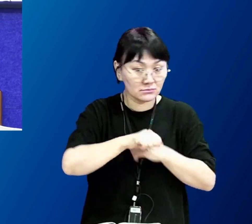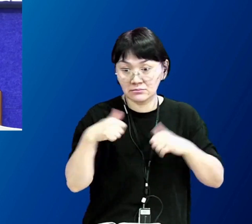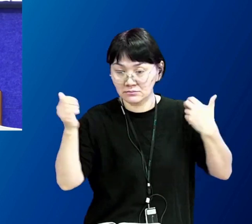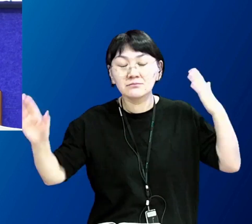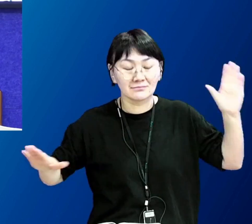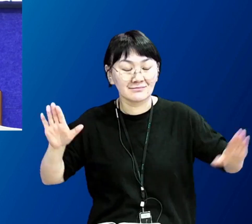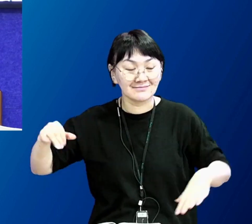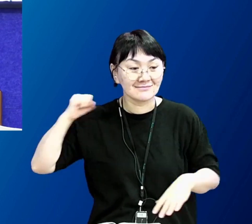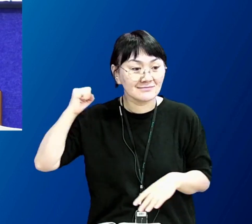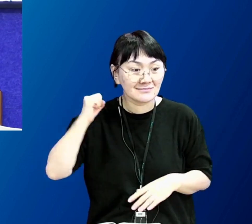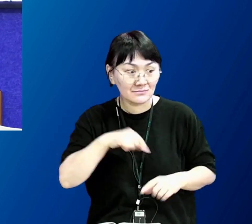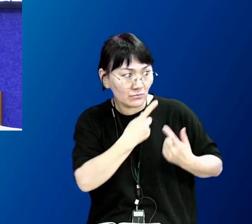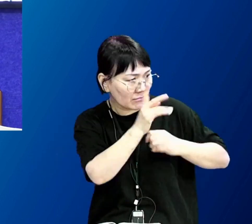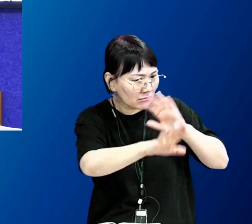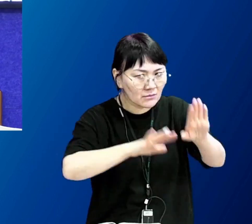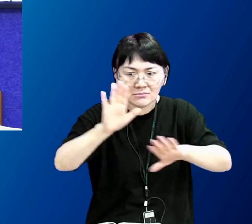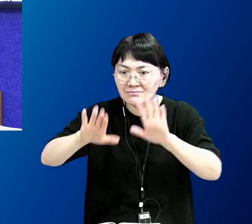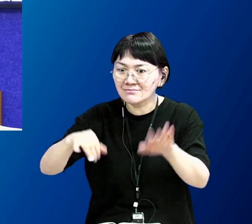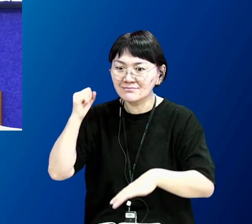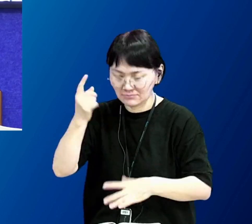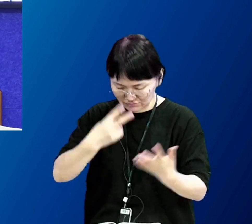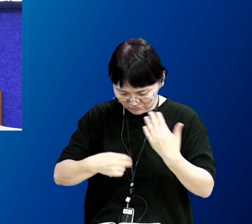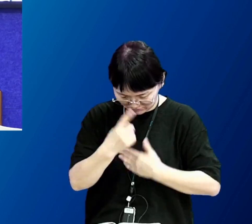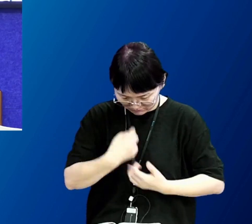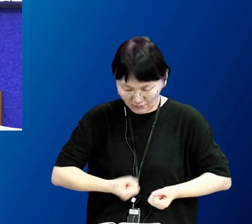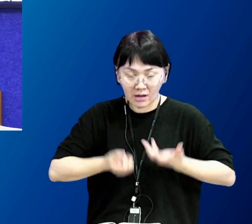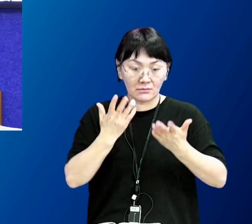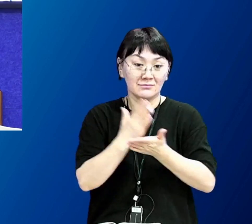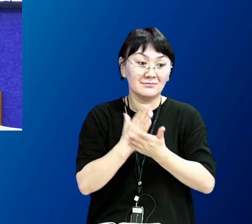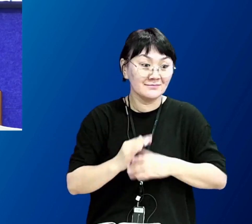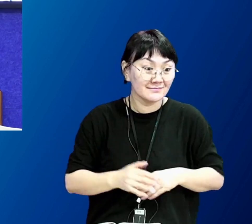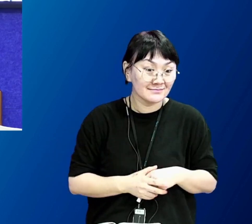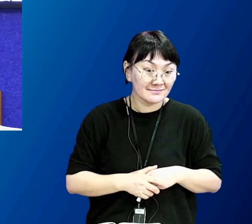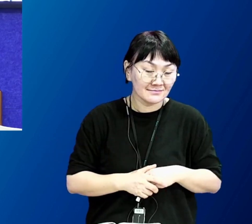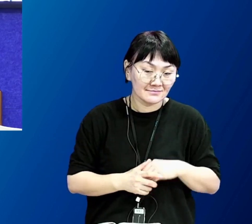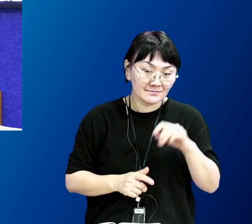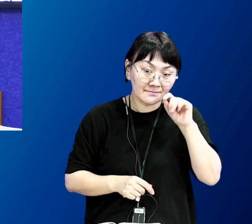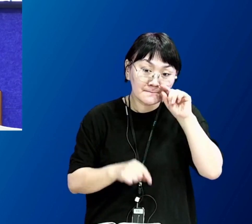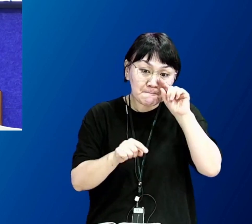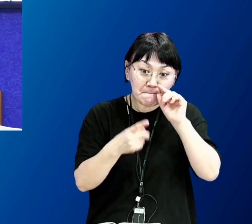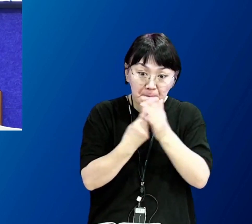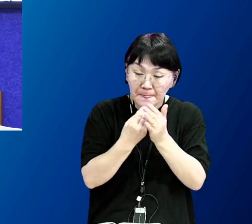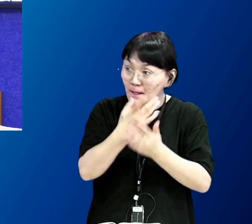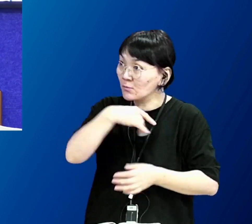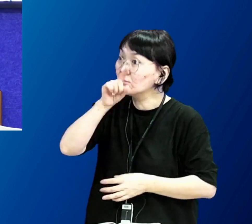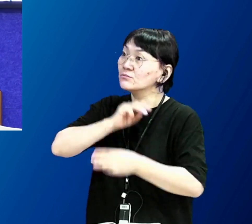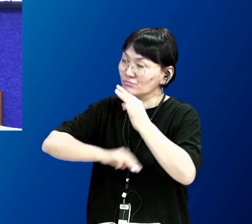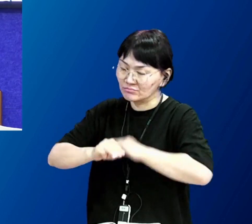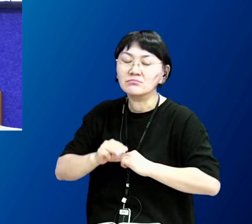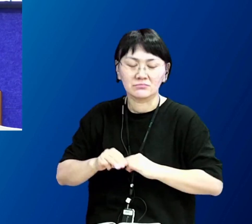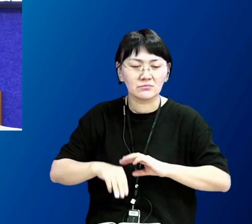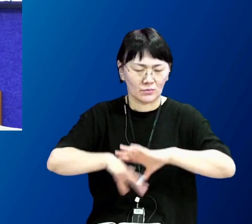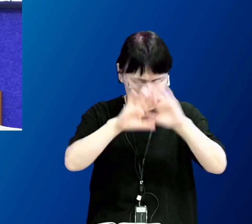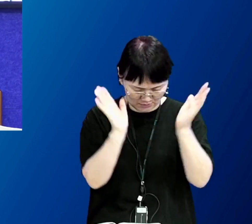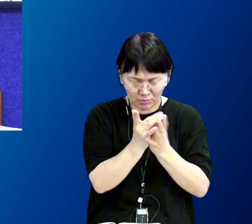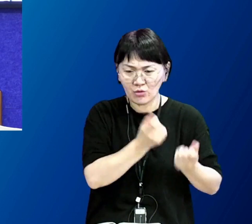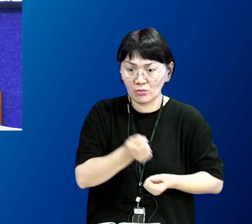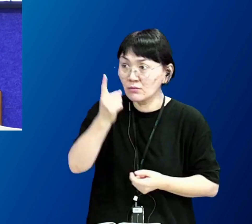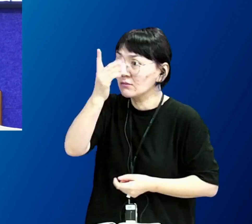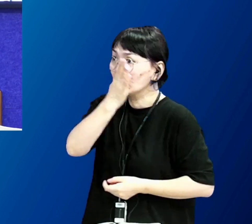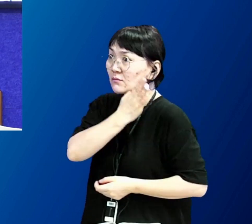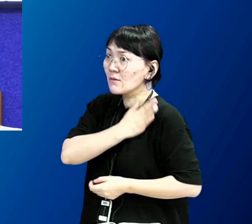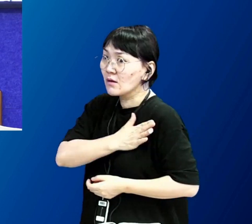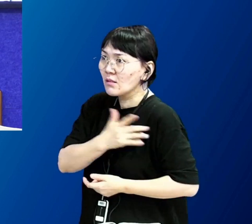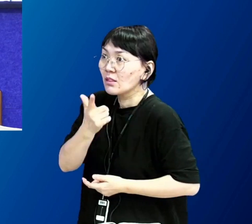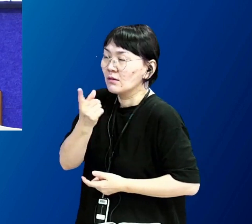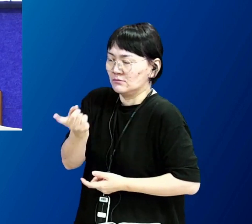эргэж харж чаддаг тийм хүн болж олддог баг. Эцтэй эзнийг хайруул яах вэ? Тэр хайрын төлөө эзний төлөө бүгдээ өргөж чаддаг болдог